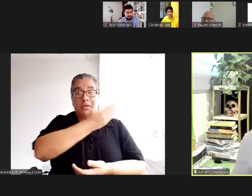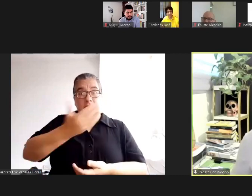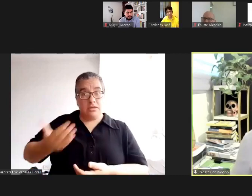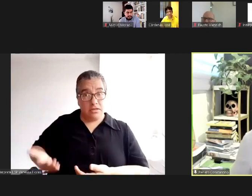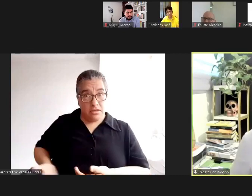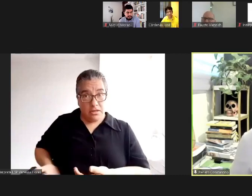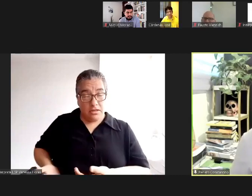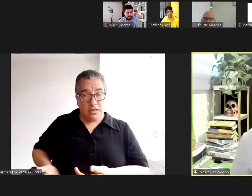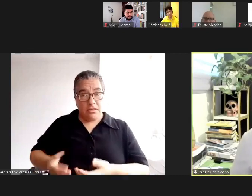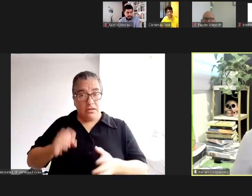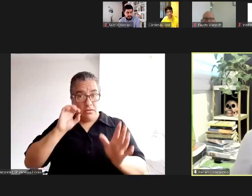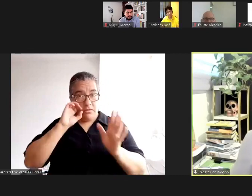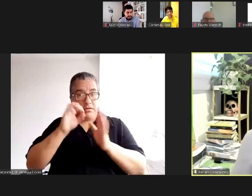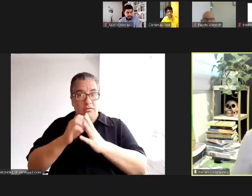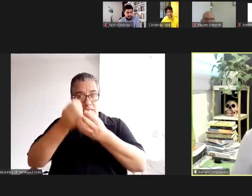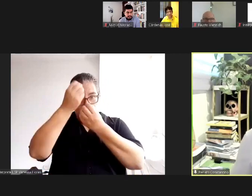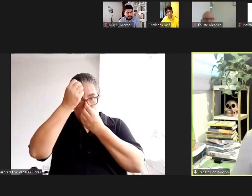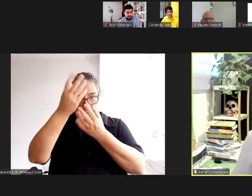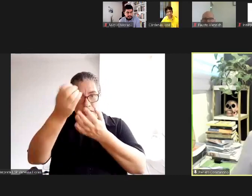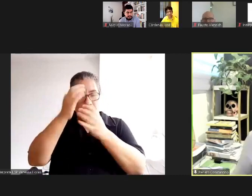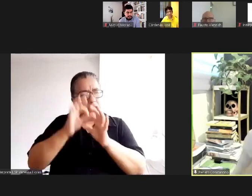importante, y el hecho de que